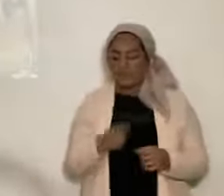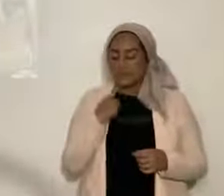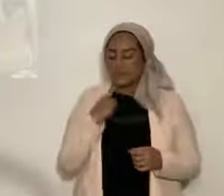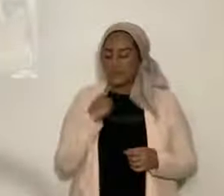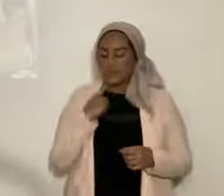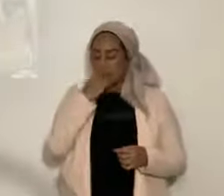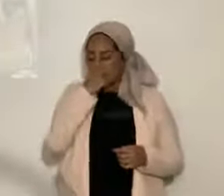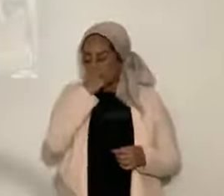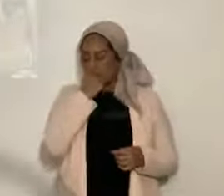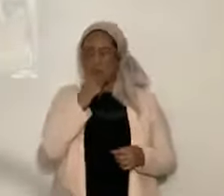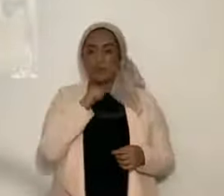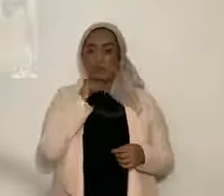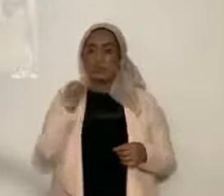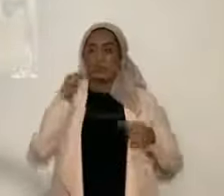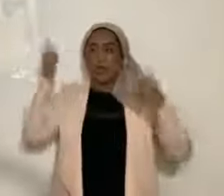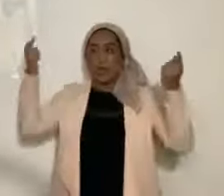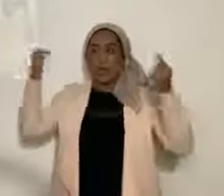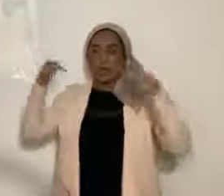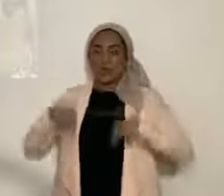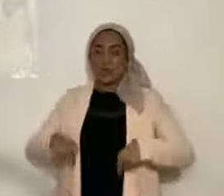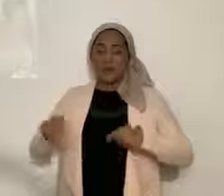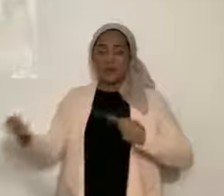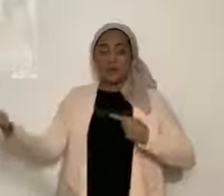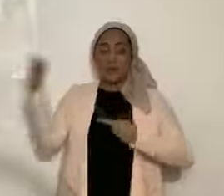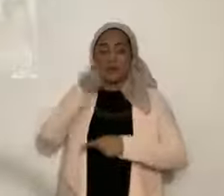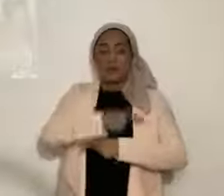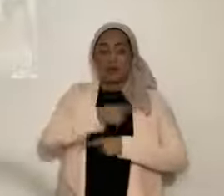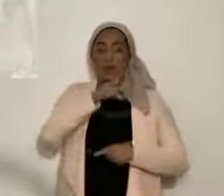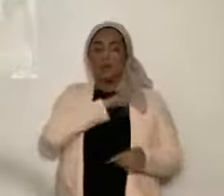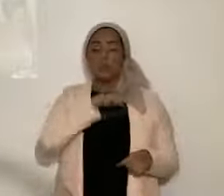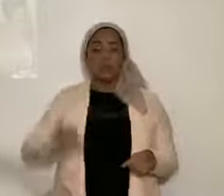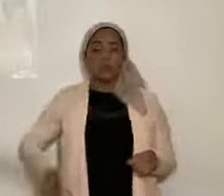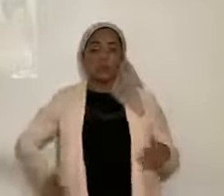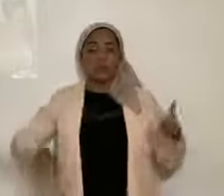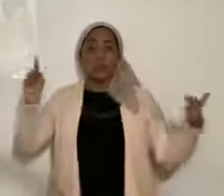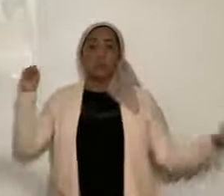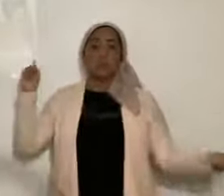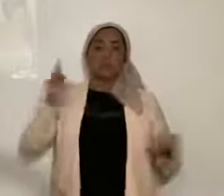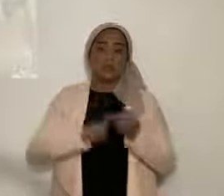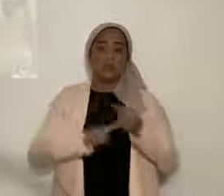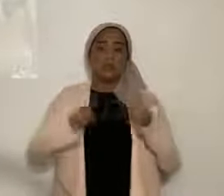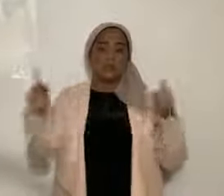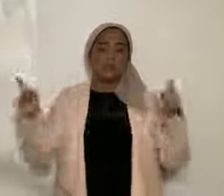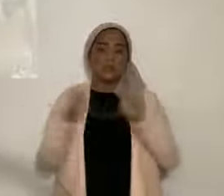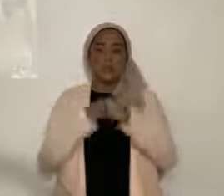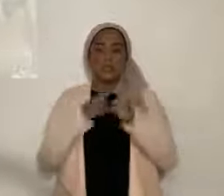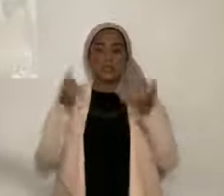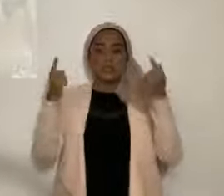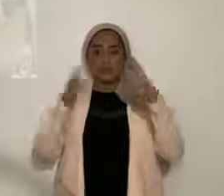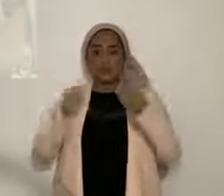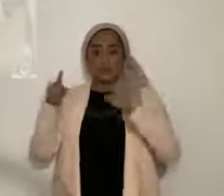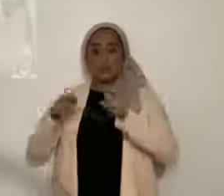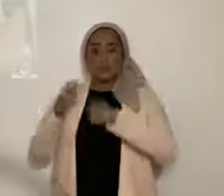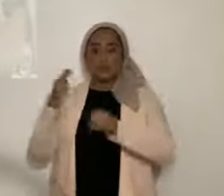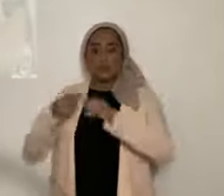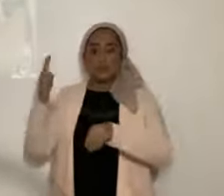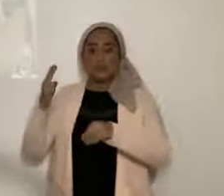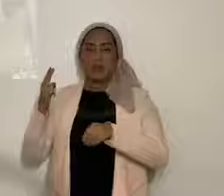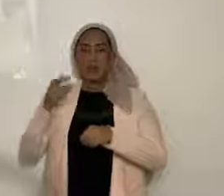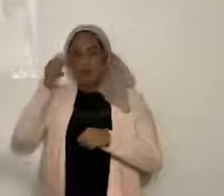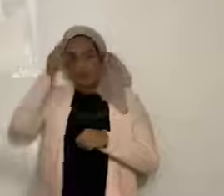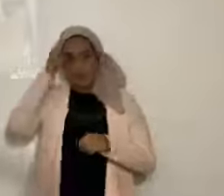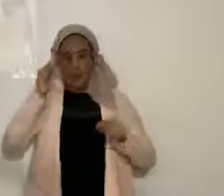dice, porque no vendrá el día del Señor hasta que primero venga la apostasía y se manifieste